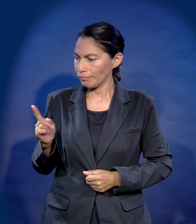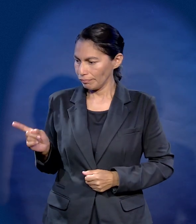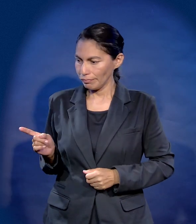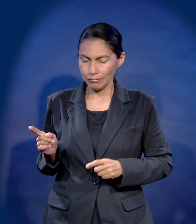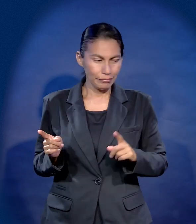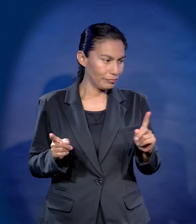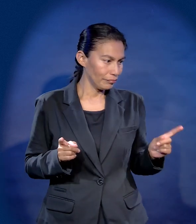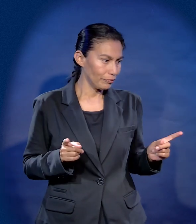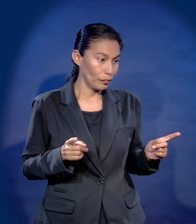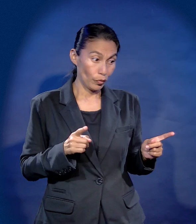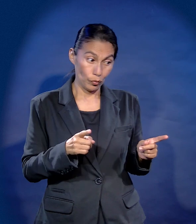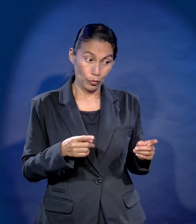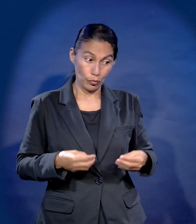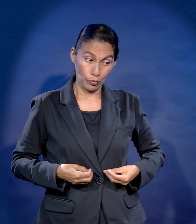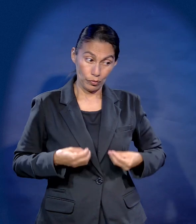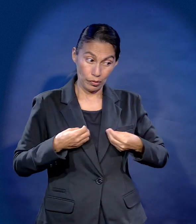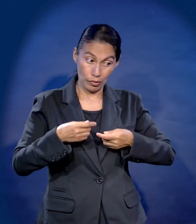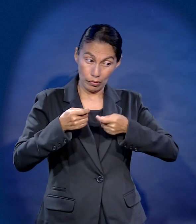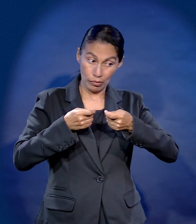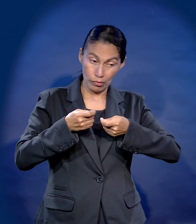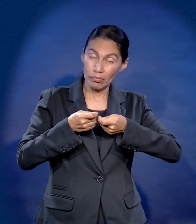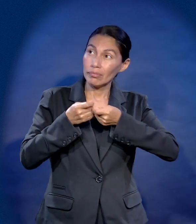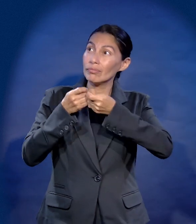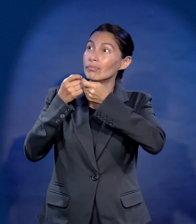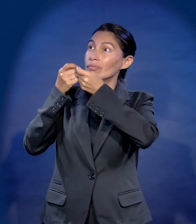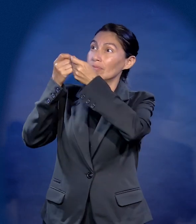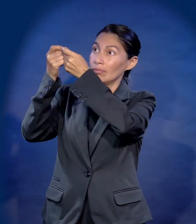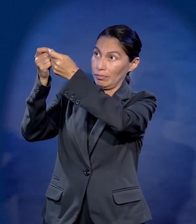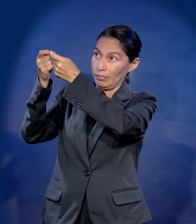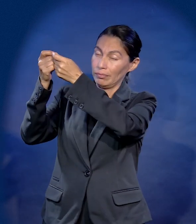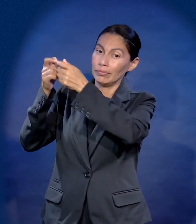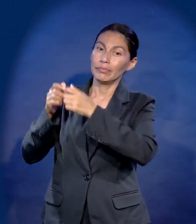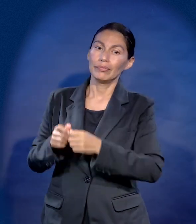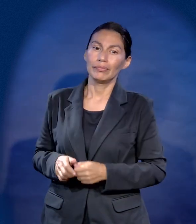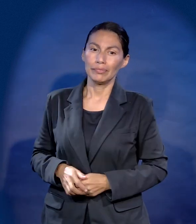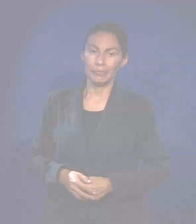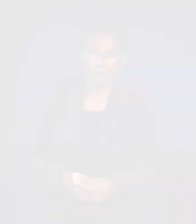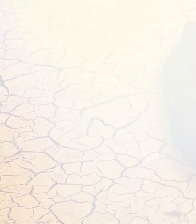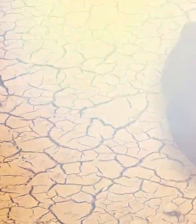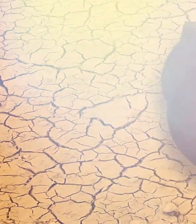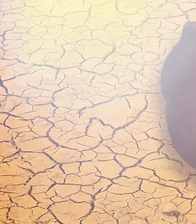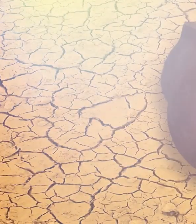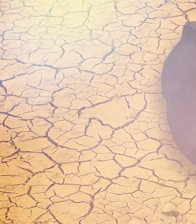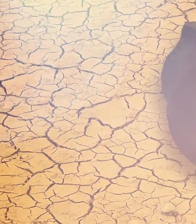Amén. Dígale al que está al lado, suelta el control de tu vida. Entrégaselo a Cristo.